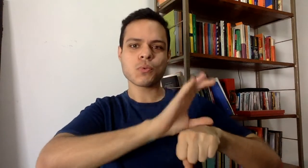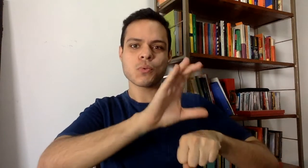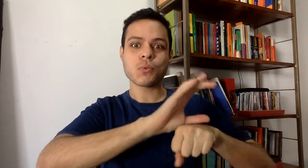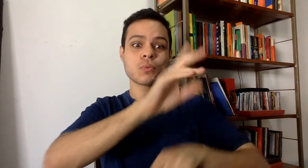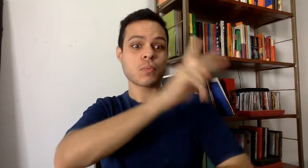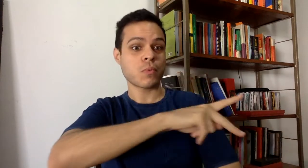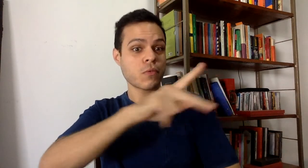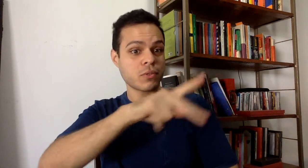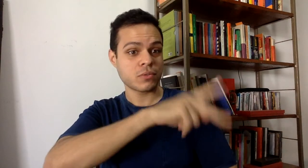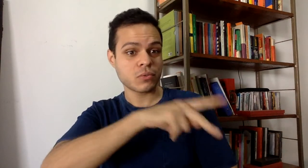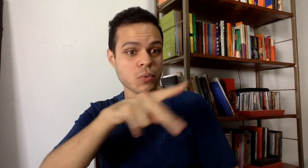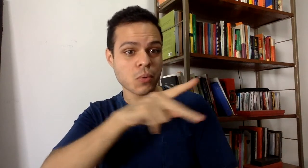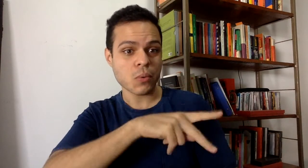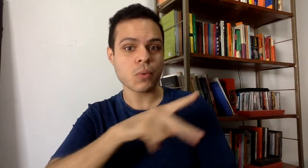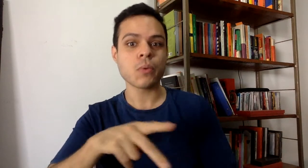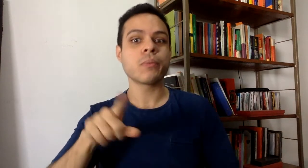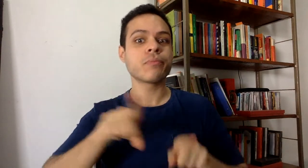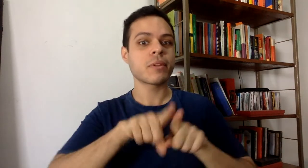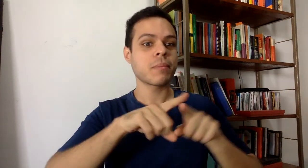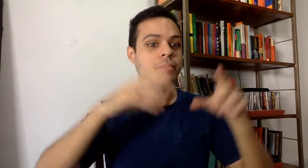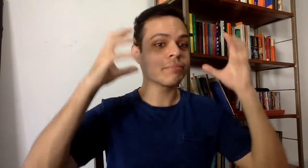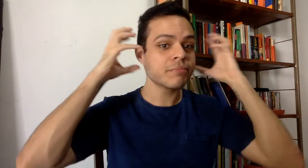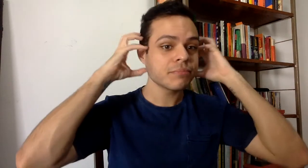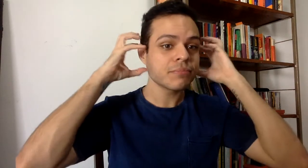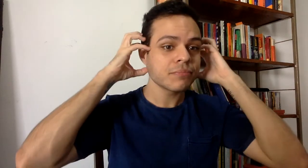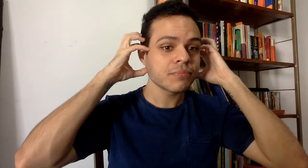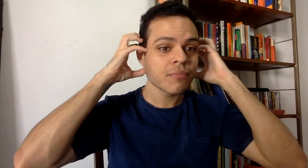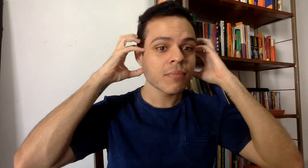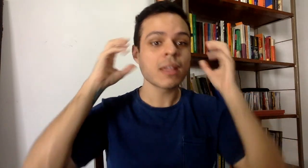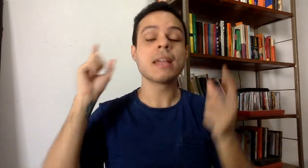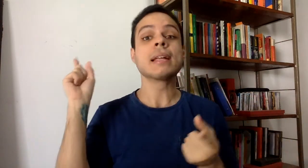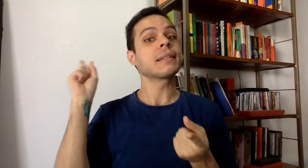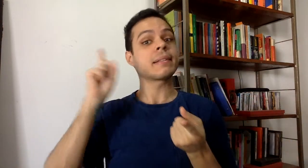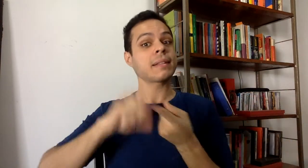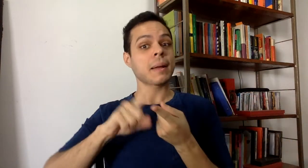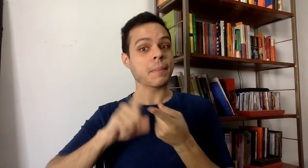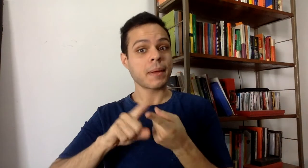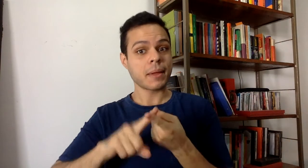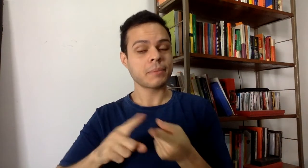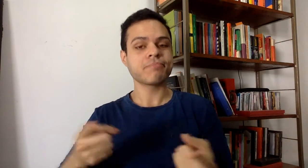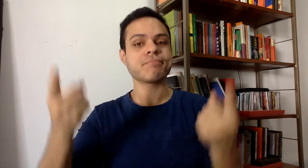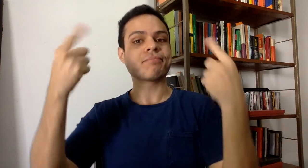formação de professores e de fonoaudiologia.